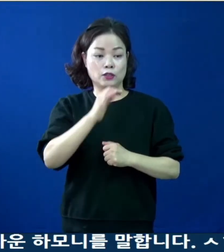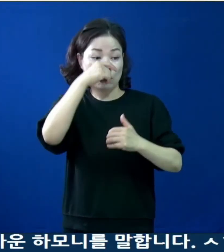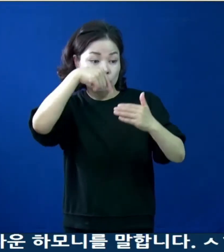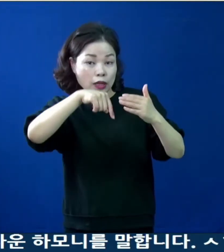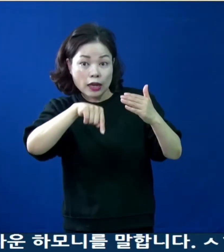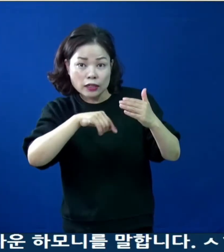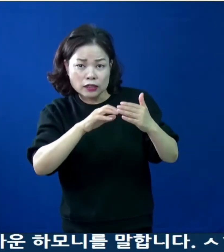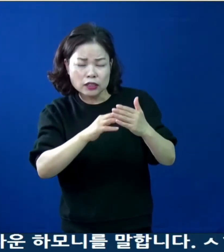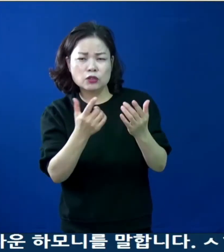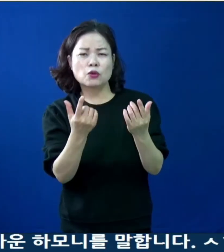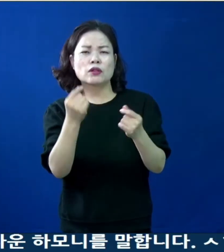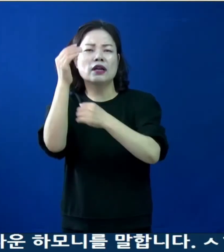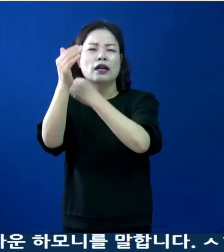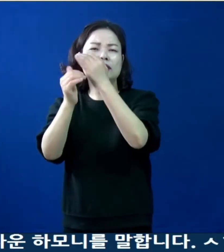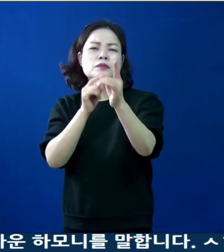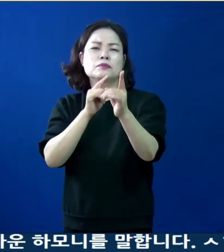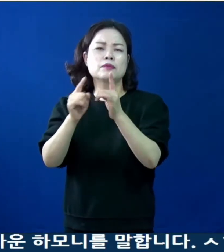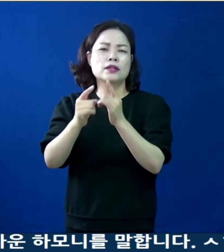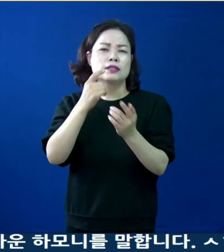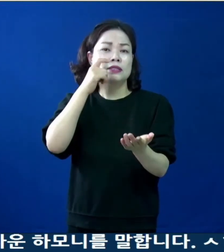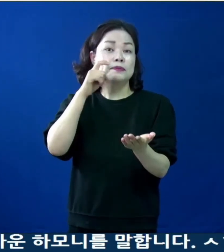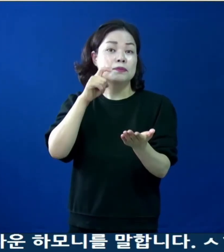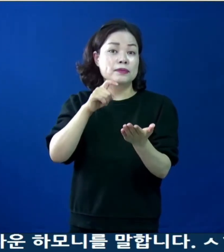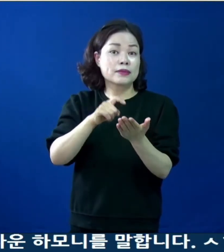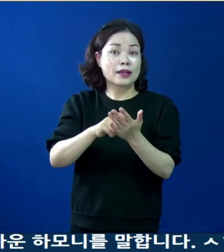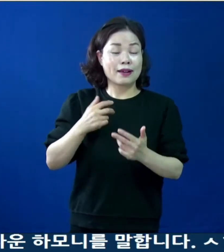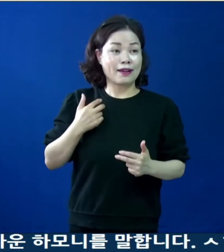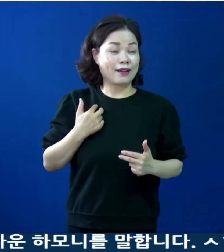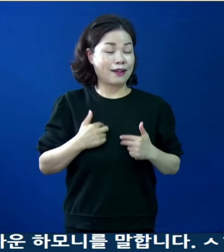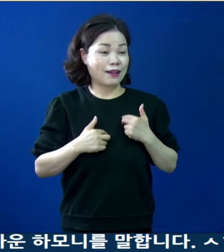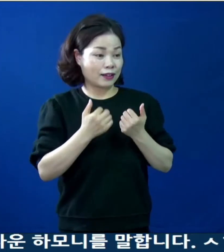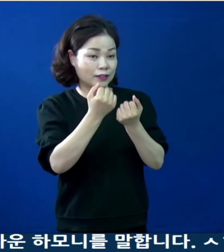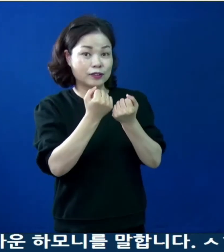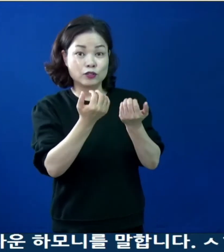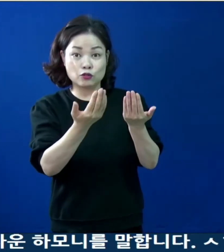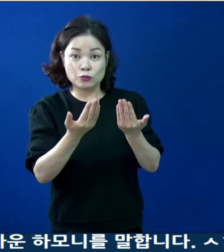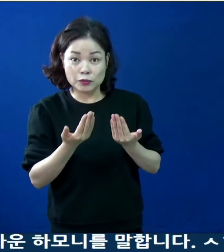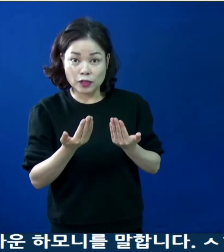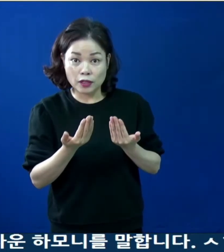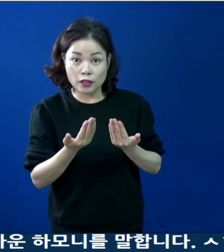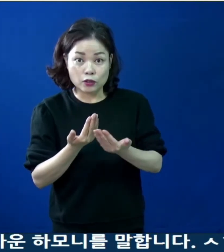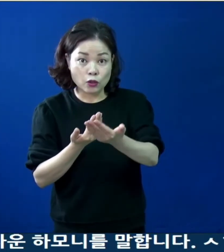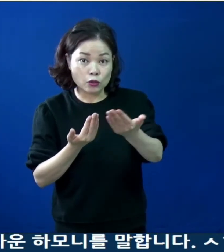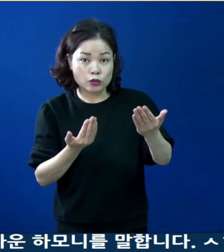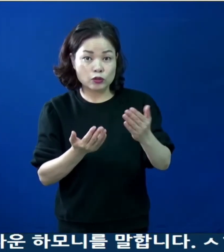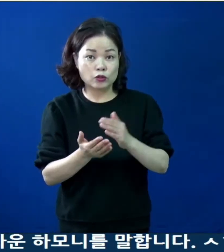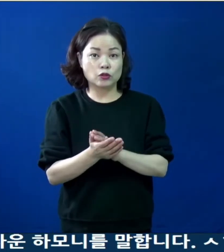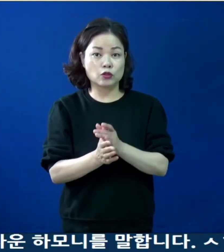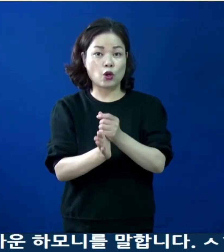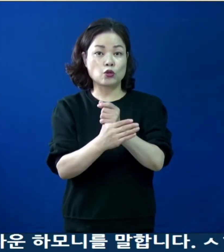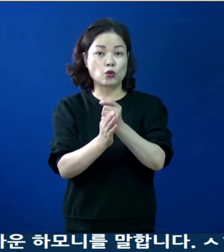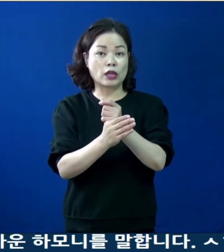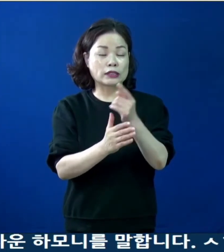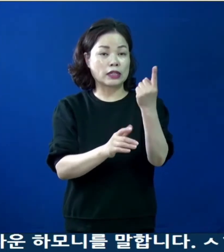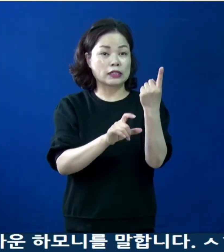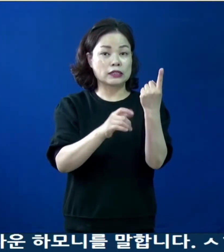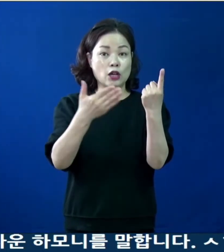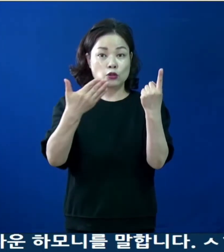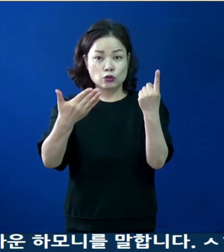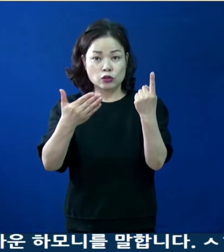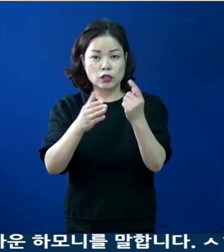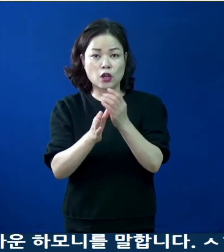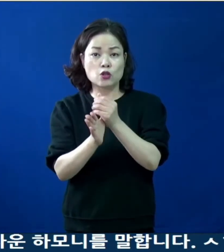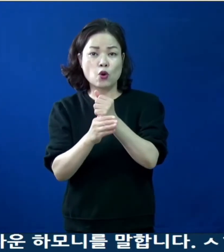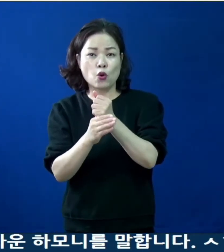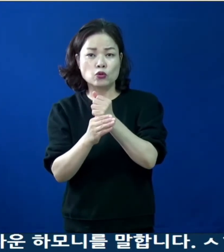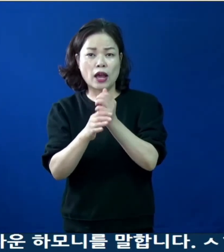이야기는 이와 같은 하나님의 말씀을 쉽고 재미있게 설명해 줍니다. 여러분, 요나서 1장 9절을 보시면 요나가